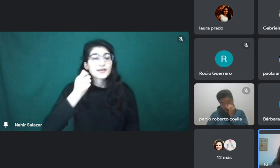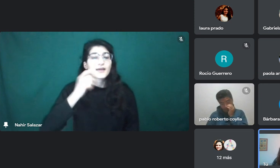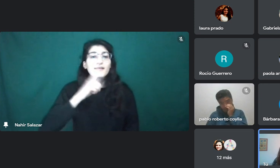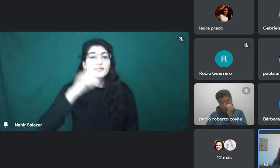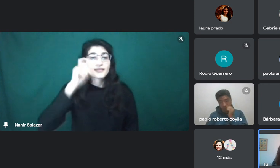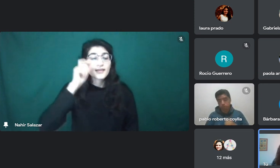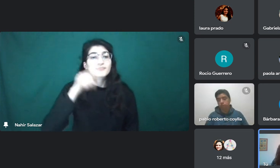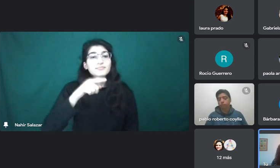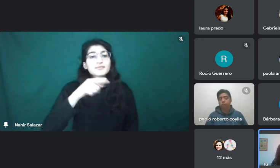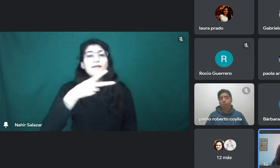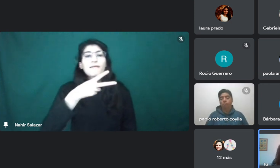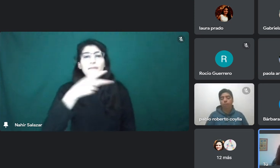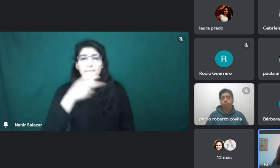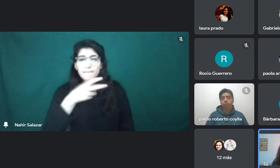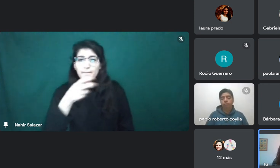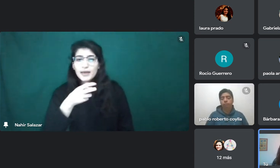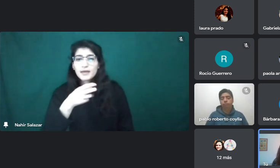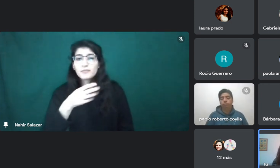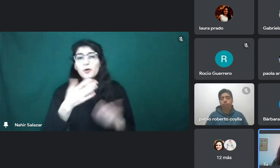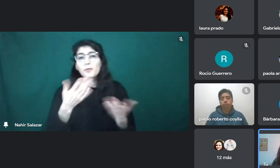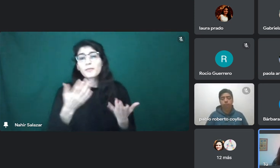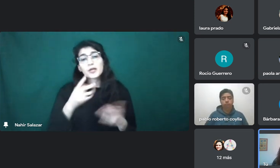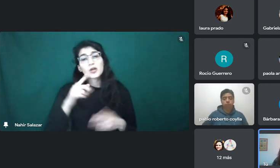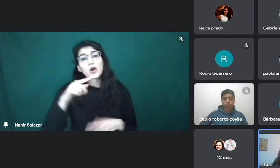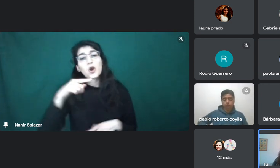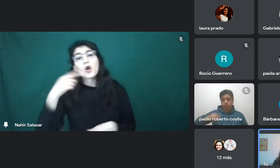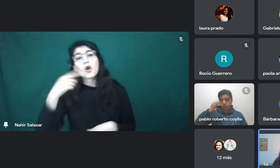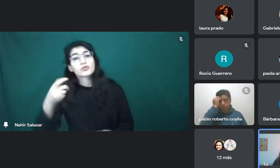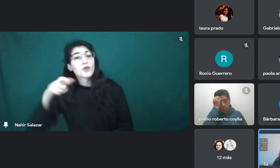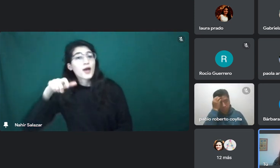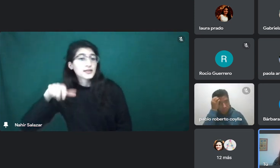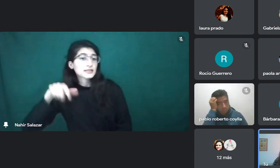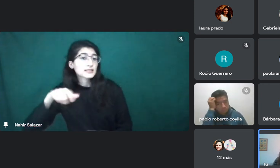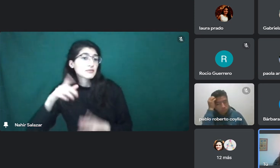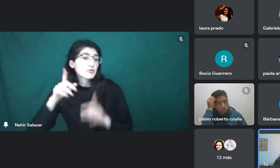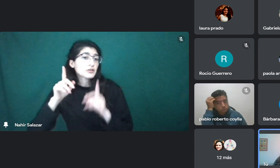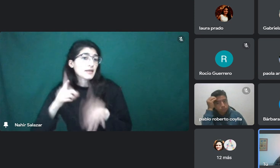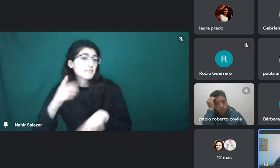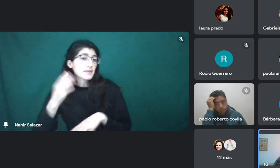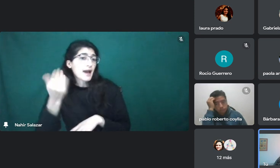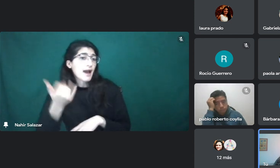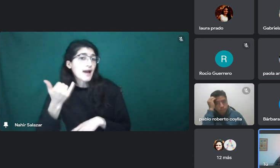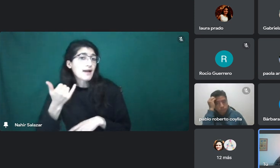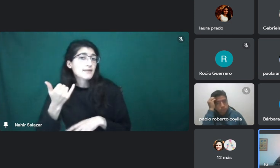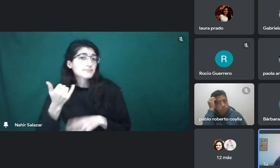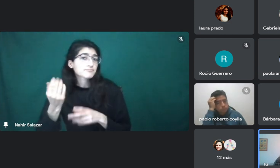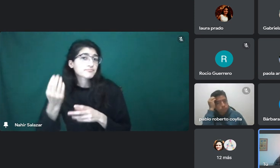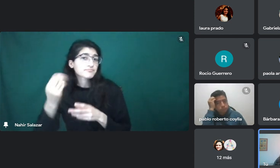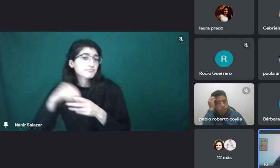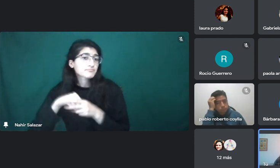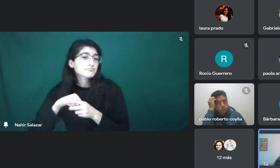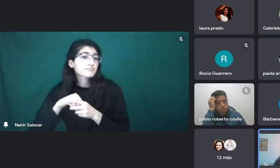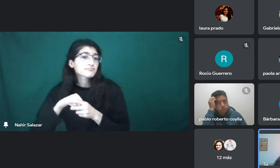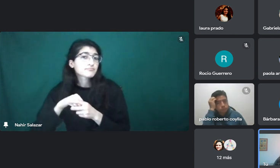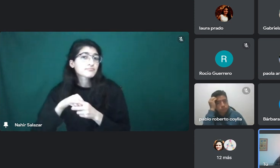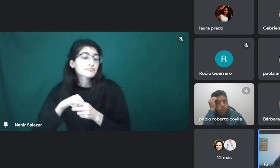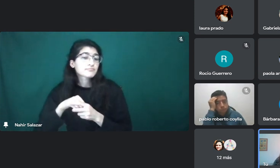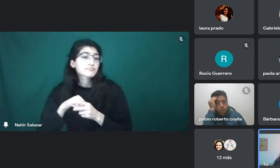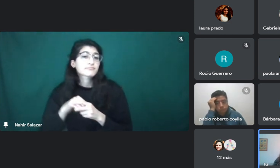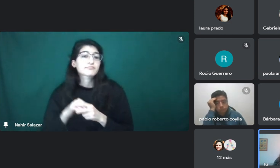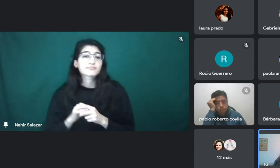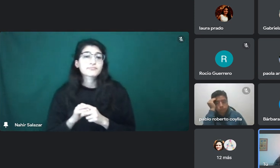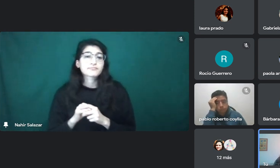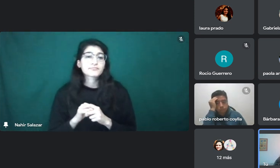lo tienen, como private, immediate, ¿sí? Pero en general es para transformar un verbo, pero también. ¿Qué